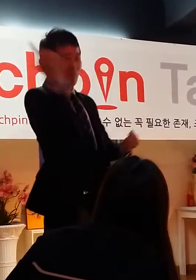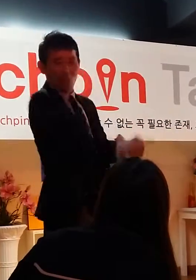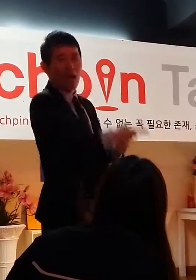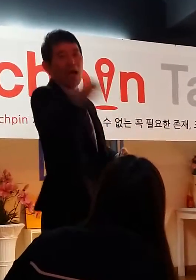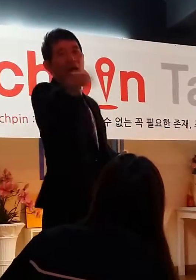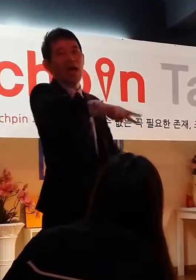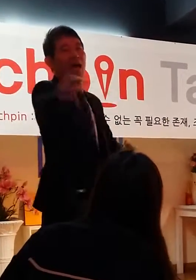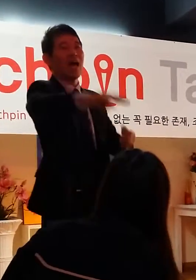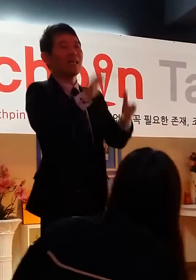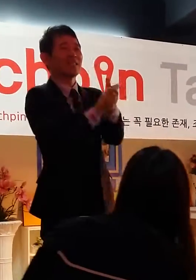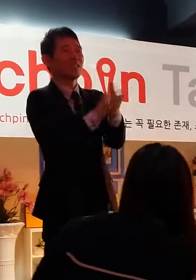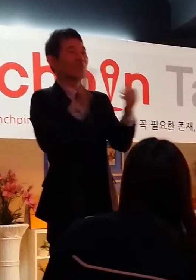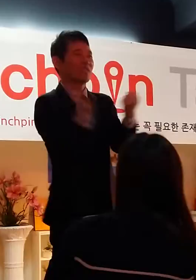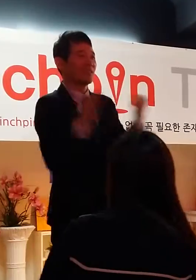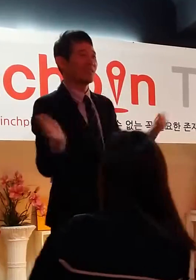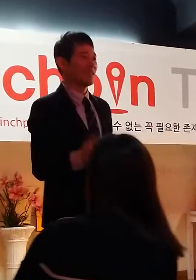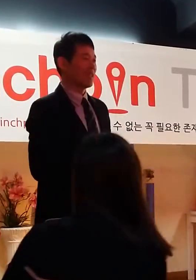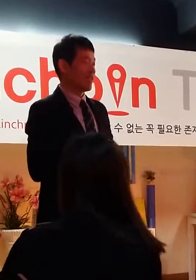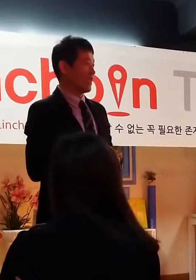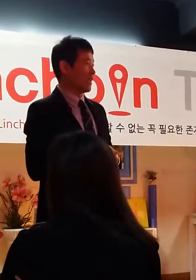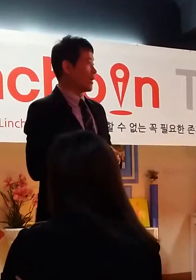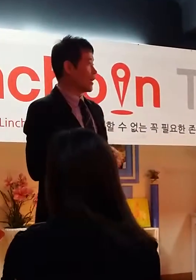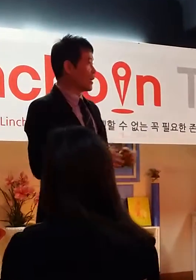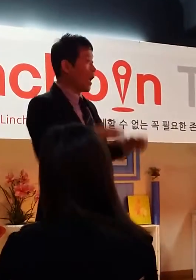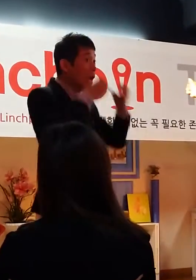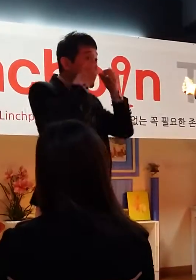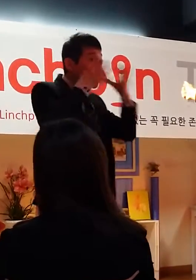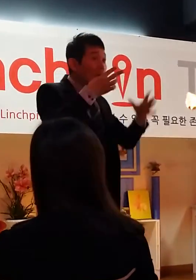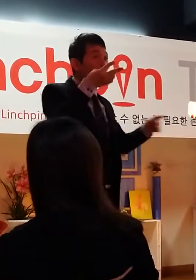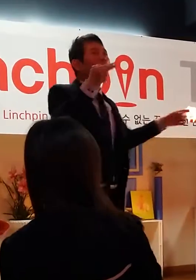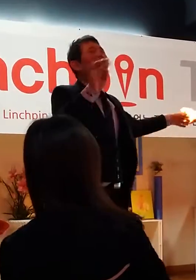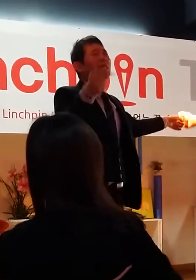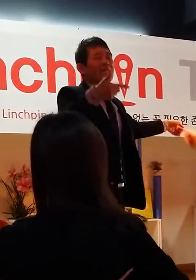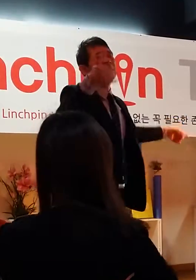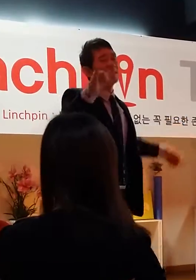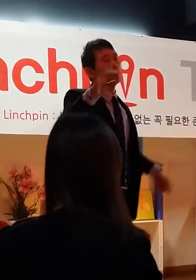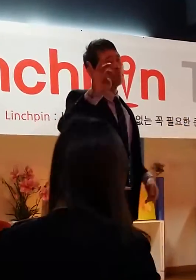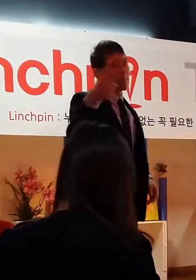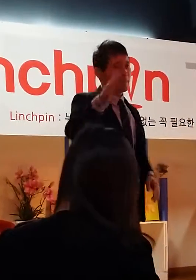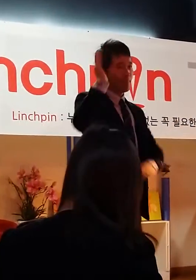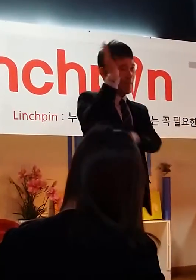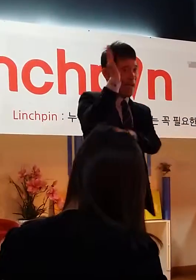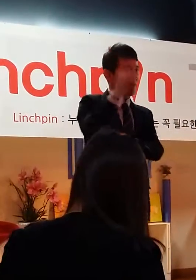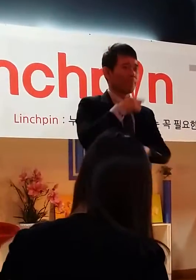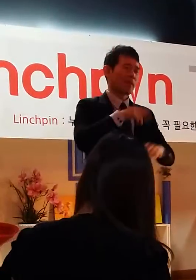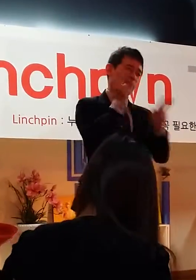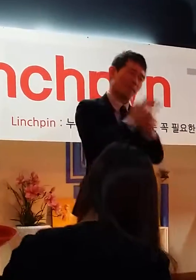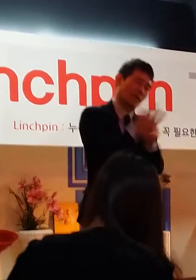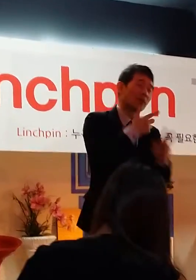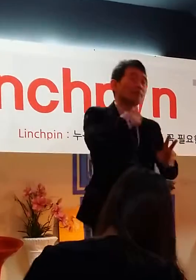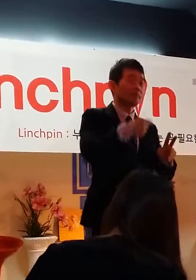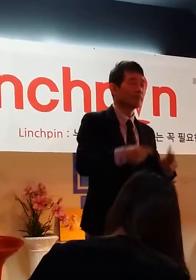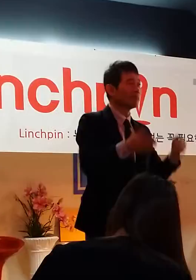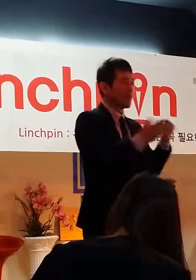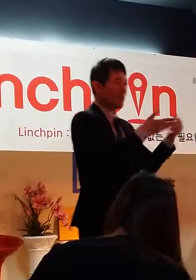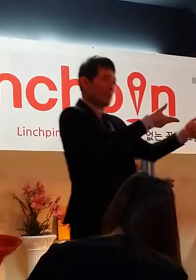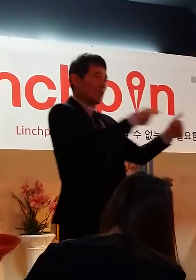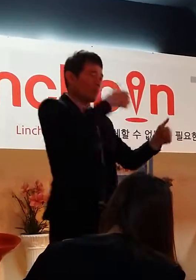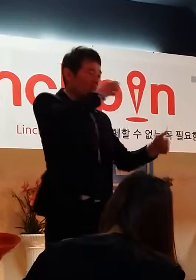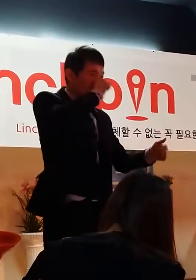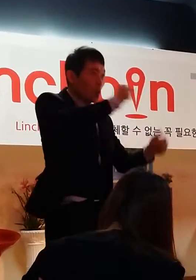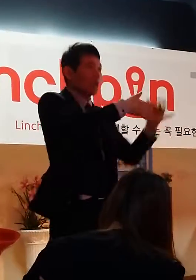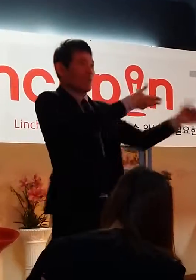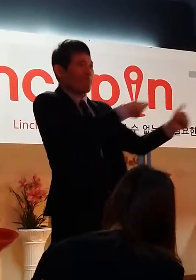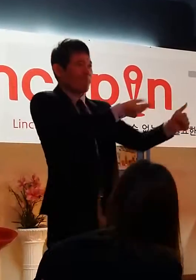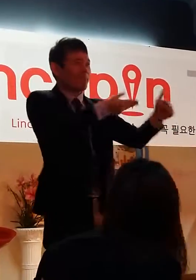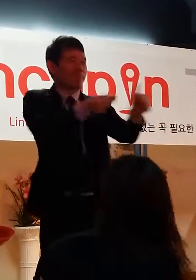친구니까 새롭게 이렇게 린치풀이라는 걸 한번 하고 싶다는데 힘이 좀 돼야 되잖아요. 지난 첫 번째